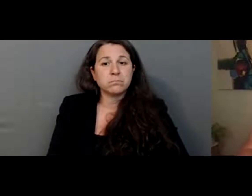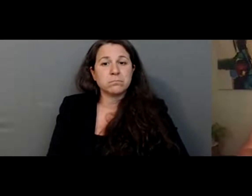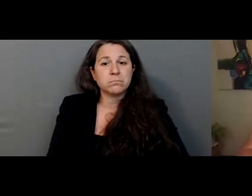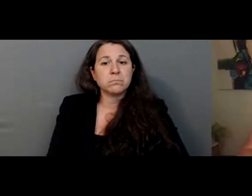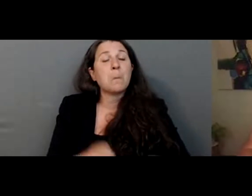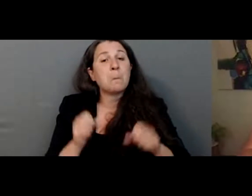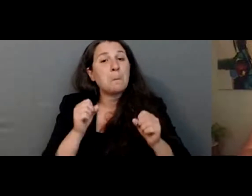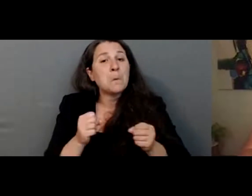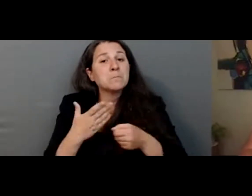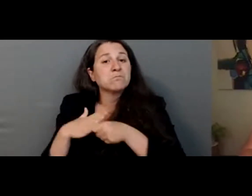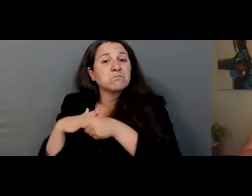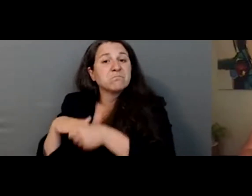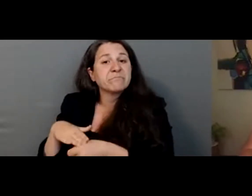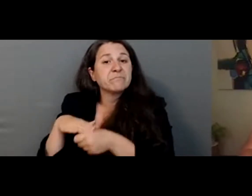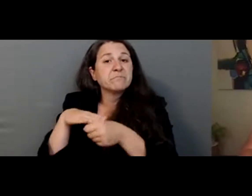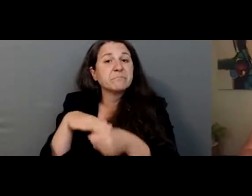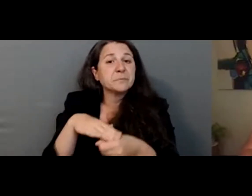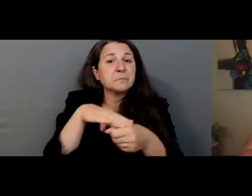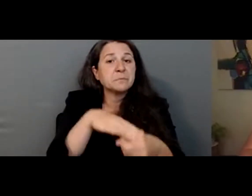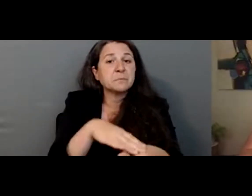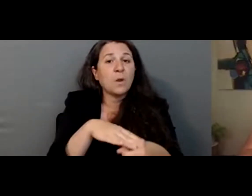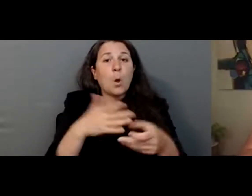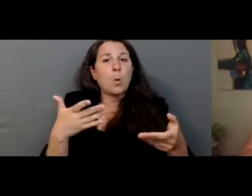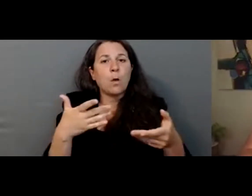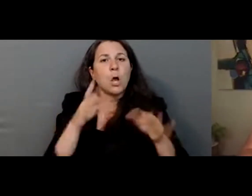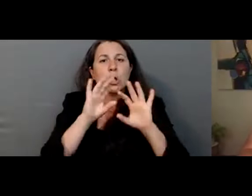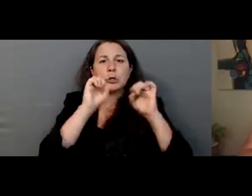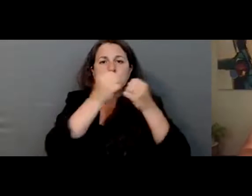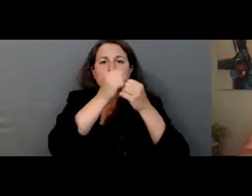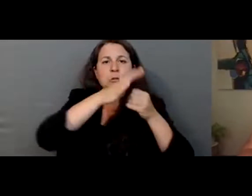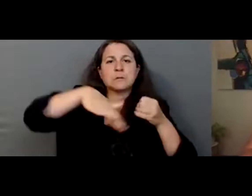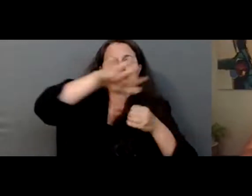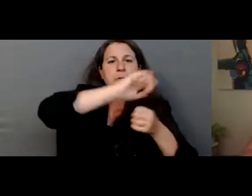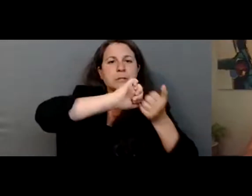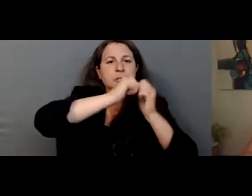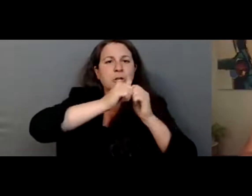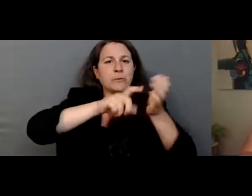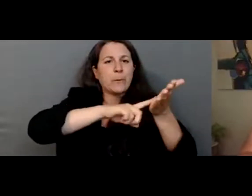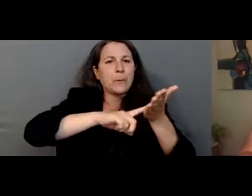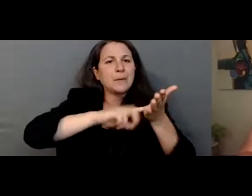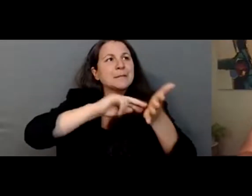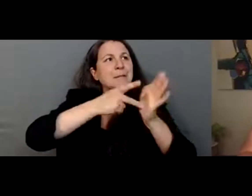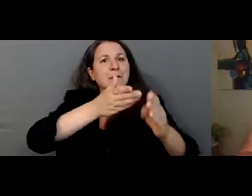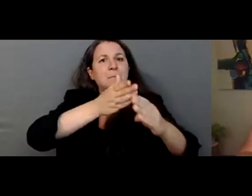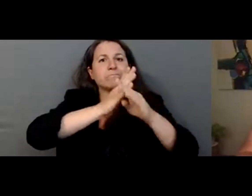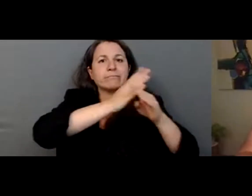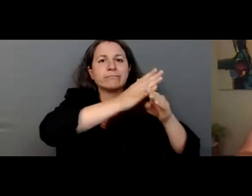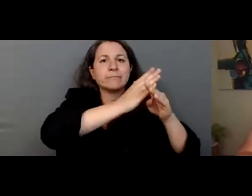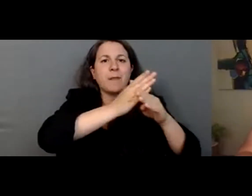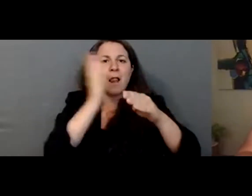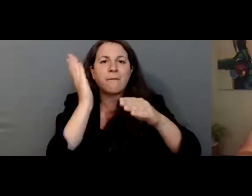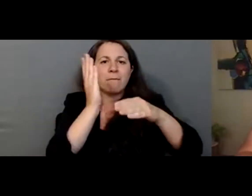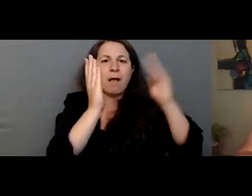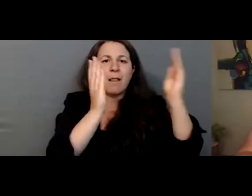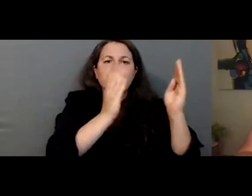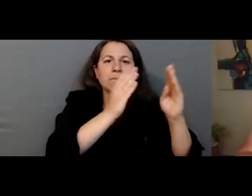choses, tout en prétendant modifier l'espace social de façon à empêcher les situations de handicap. » C'est tellement important